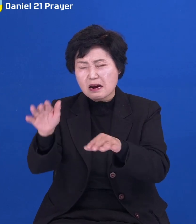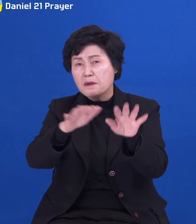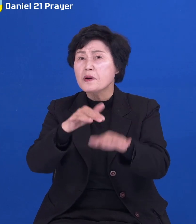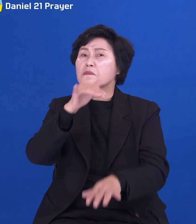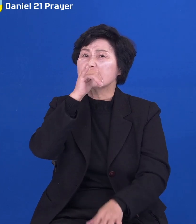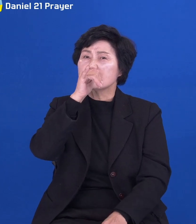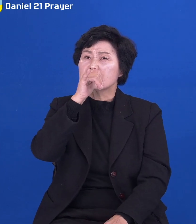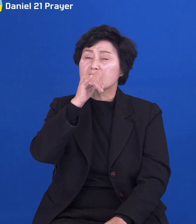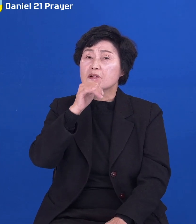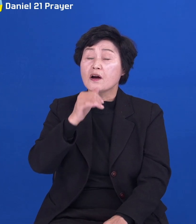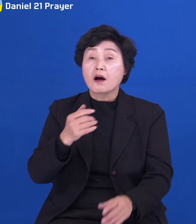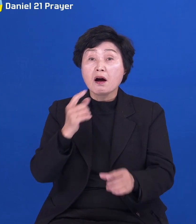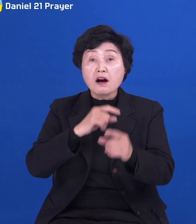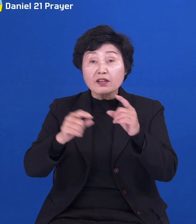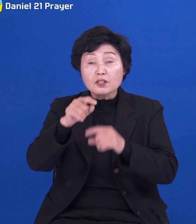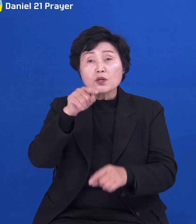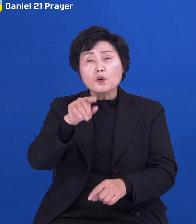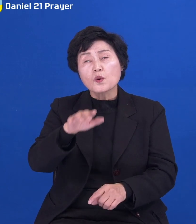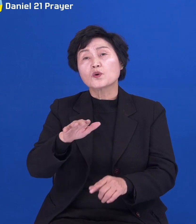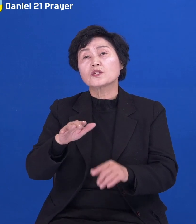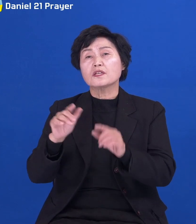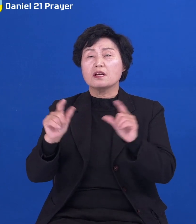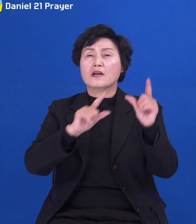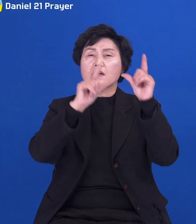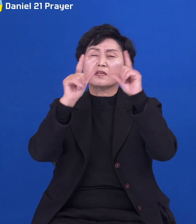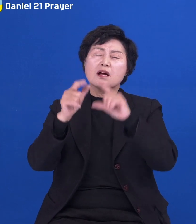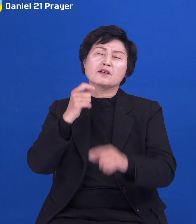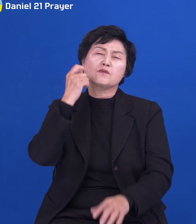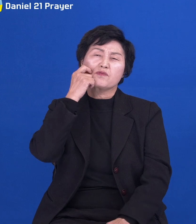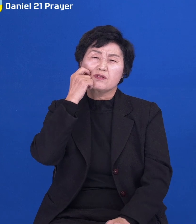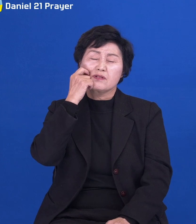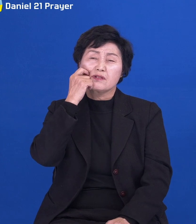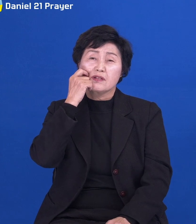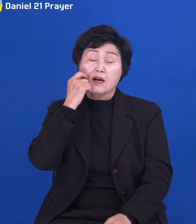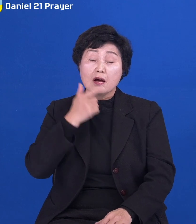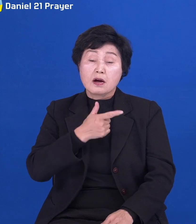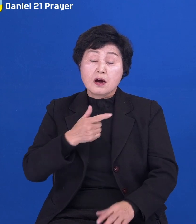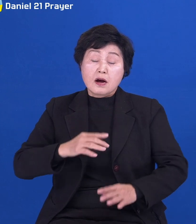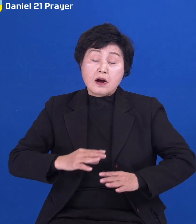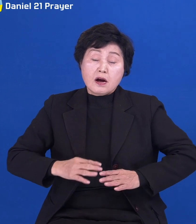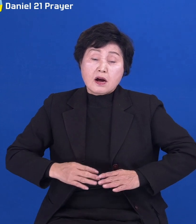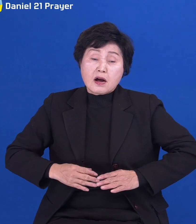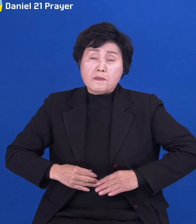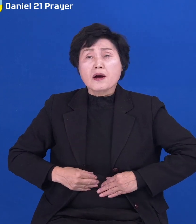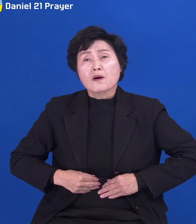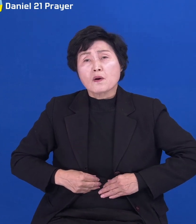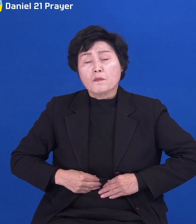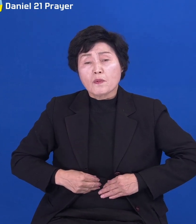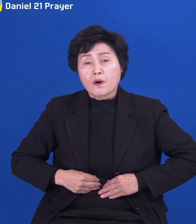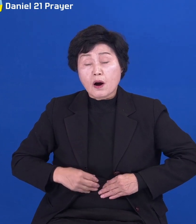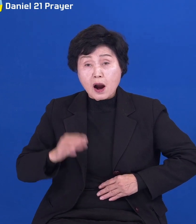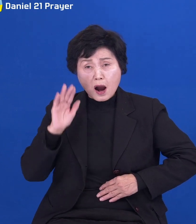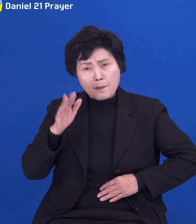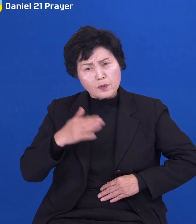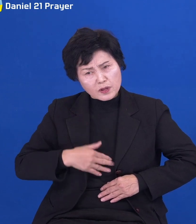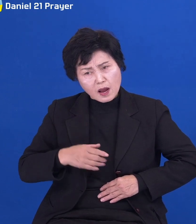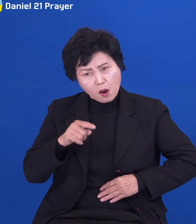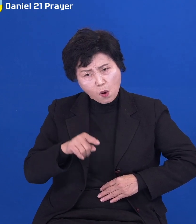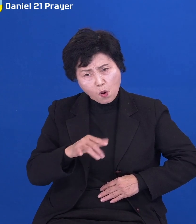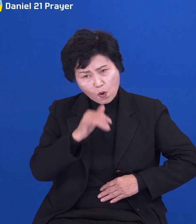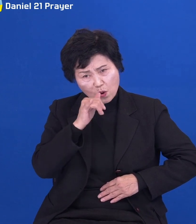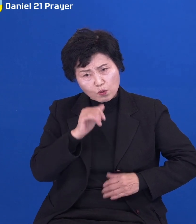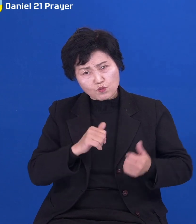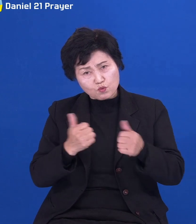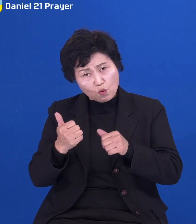학원 생활을 할 수가 없었어요. 너무 배가 고팠고 이렇게 살다간 저도 죽을 수 있다고 생각을 했기 때문이었어요. 그래서